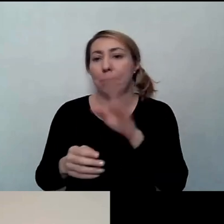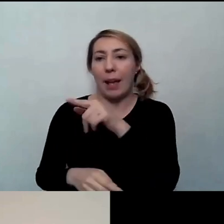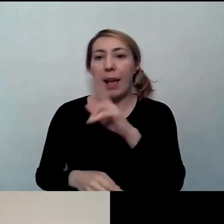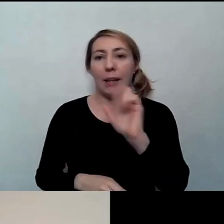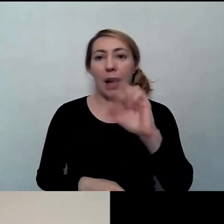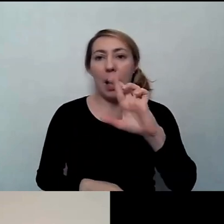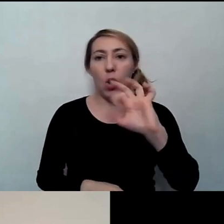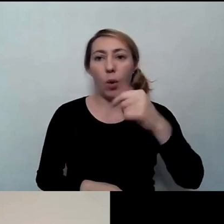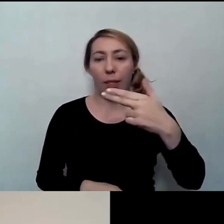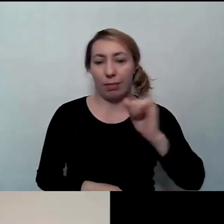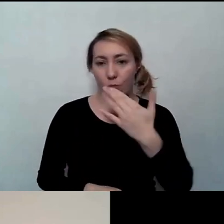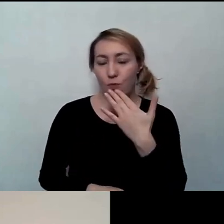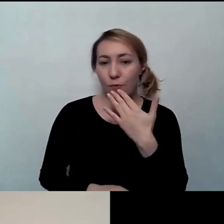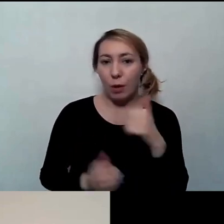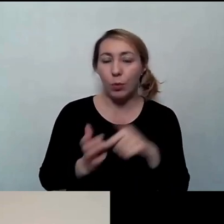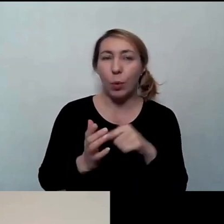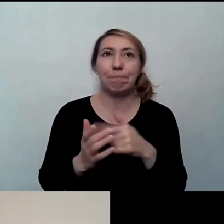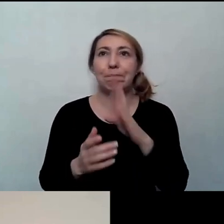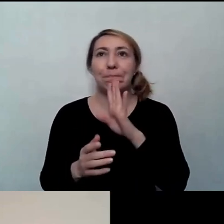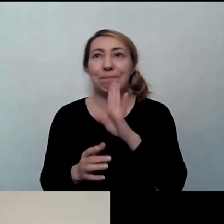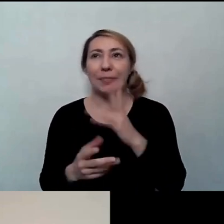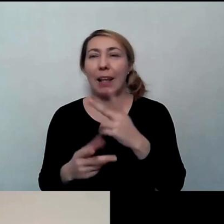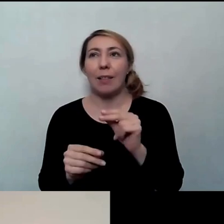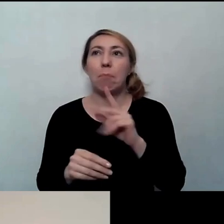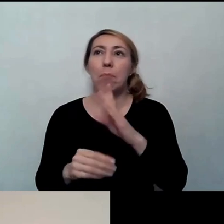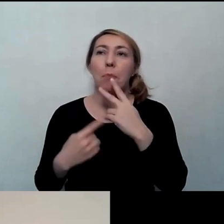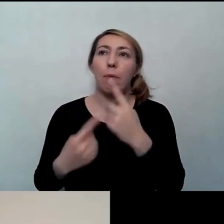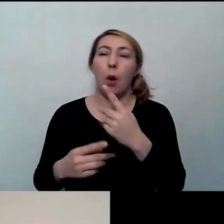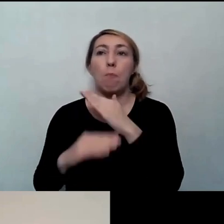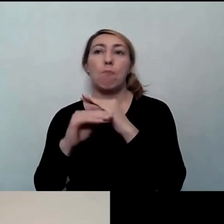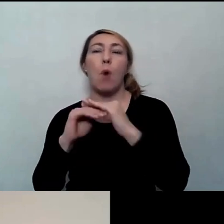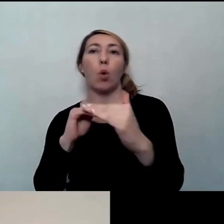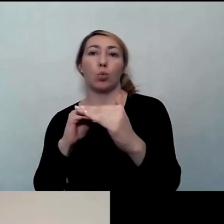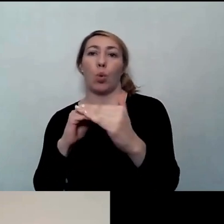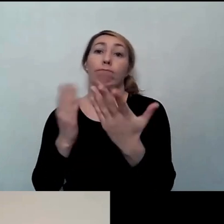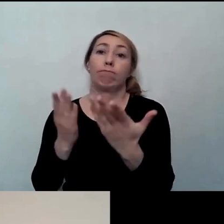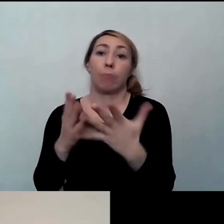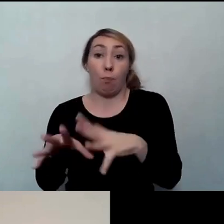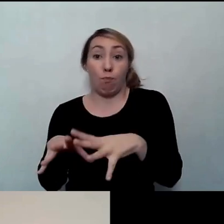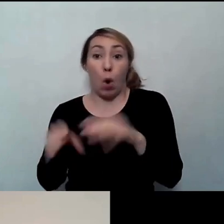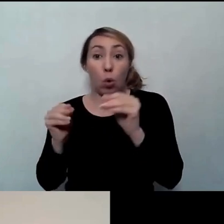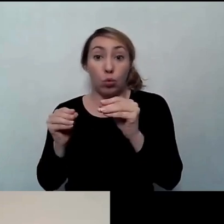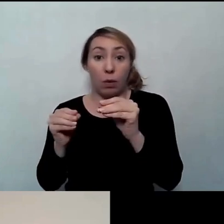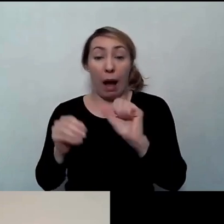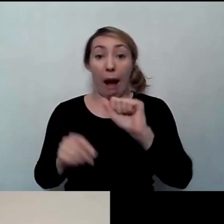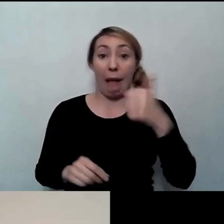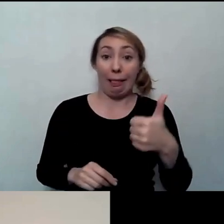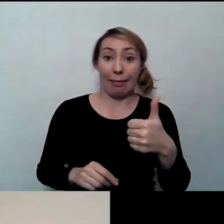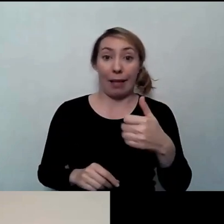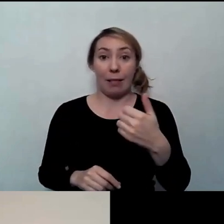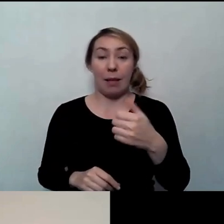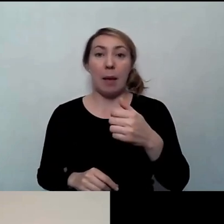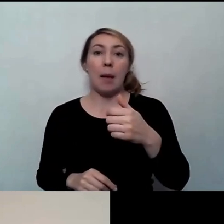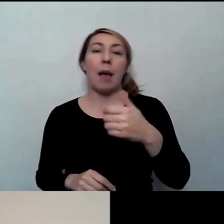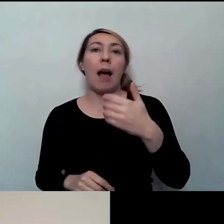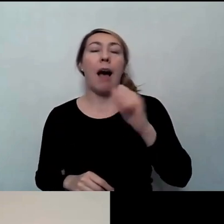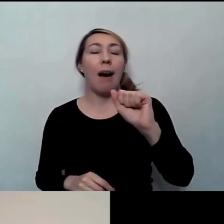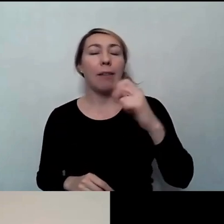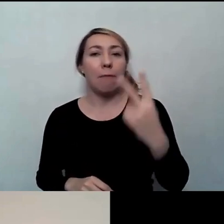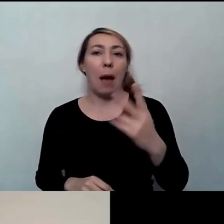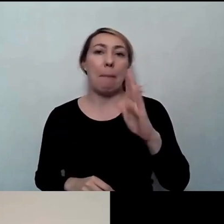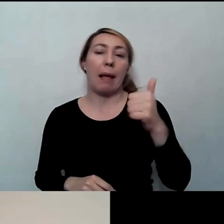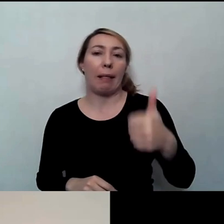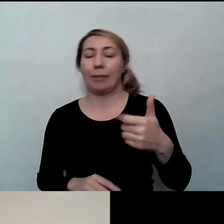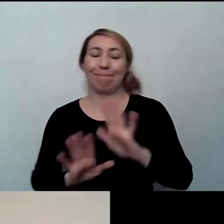tej leksyki. Natomiast tak jak Karolina mówiła, no to nie jest to określenie jakby poziomu, czy to jest ten poziom początkowy, tam A1,